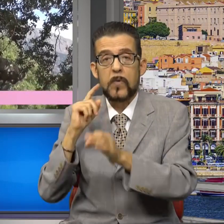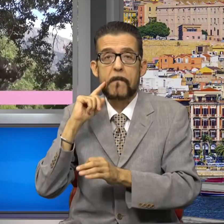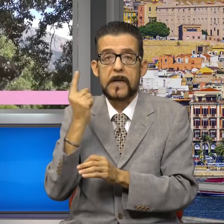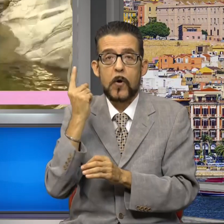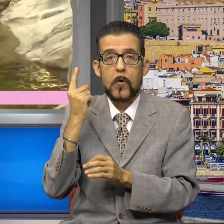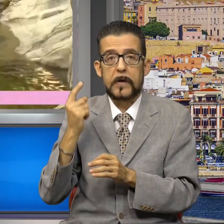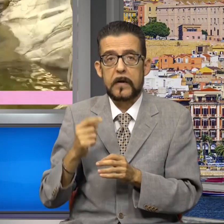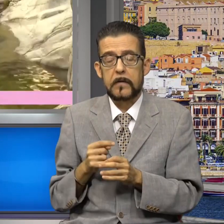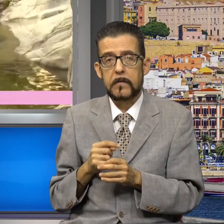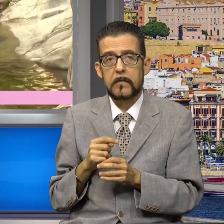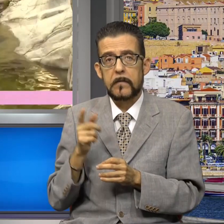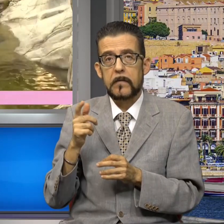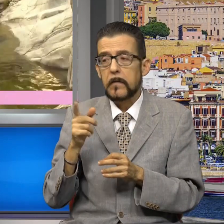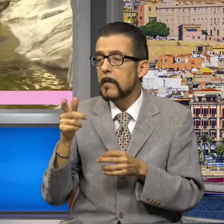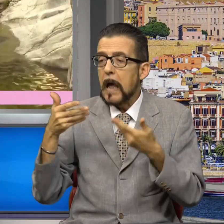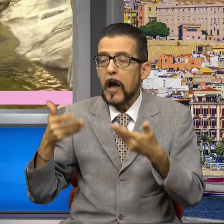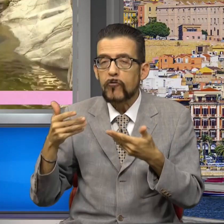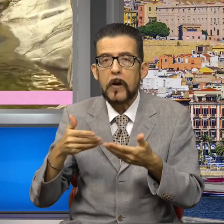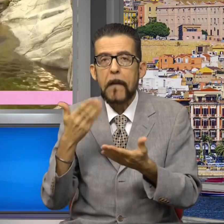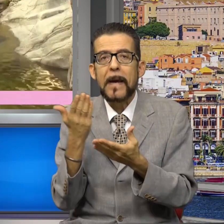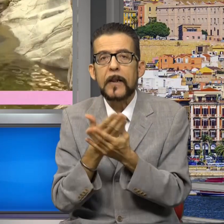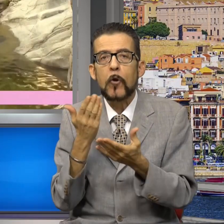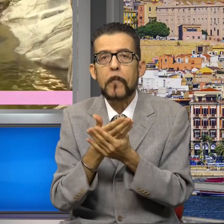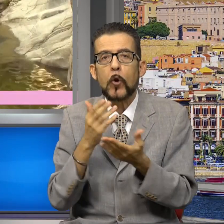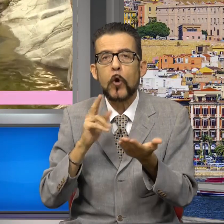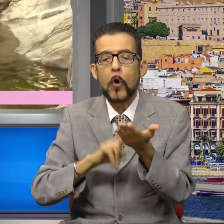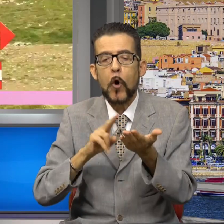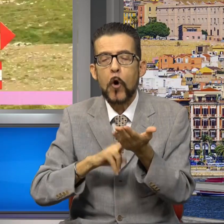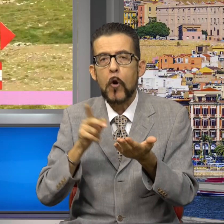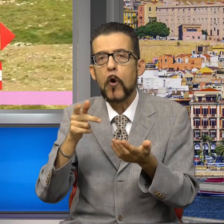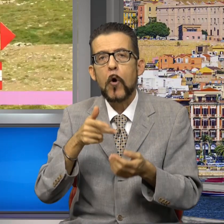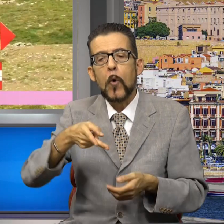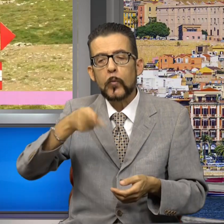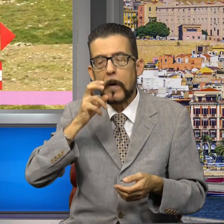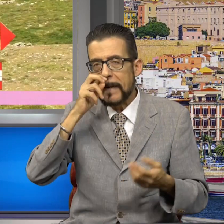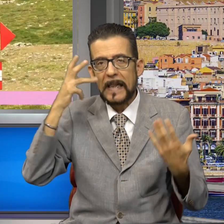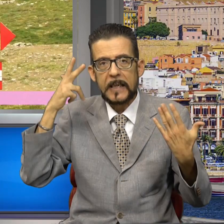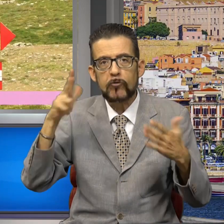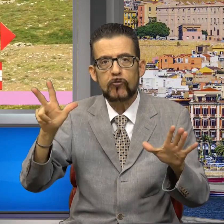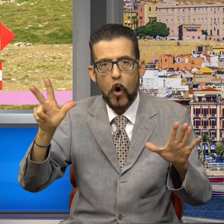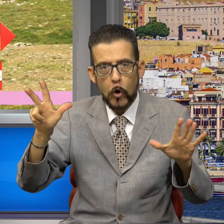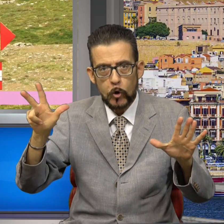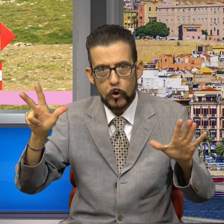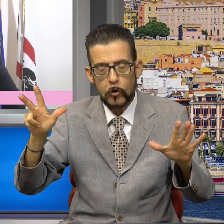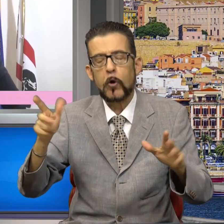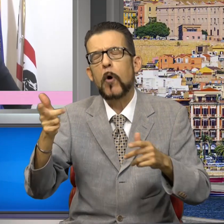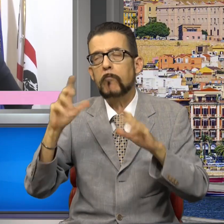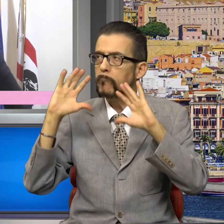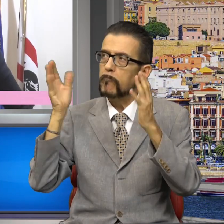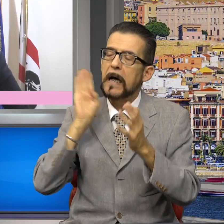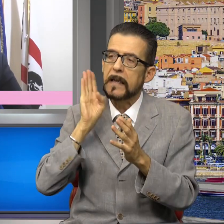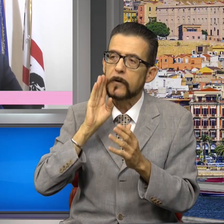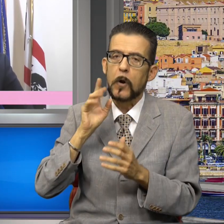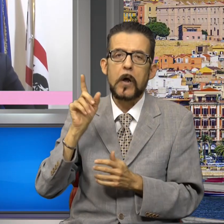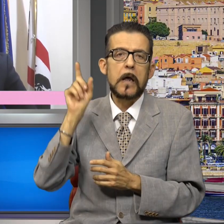preservazione. Da qui l'aggiornamento del protocollo siglato nel 2018 che assicura più attenzione al paesaggio e al contesto naturale. Ad Alghero